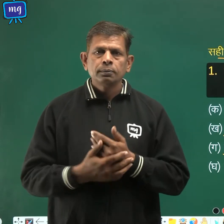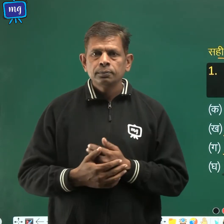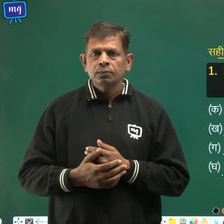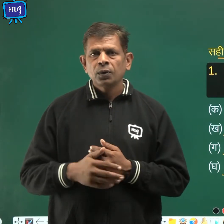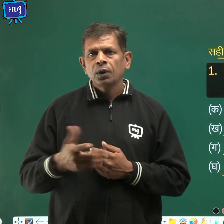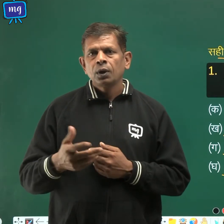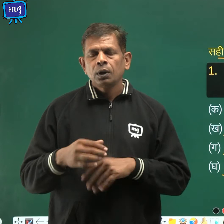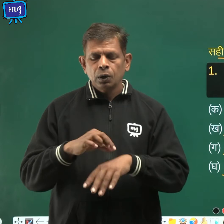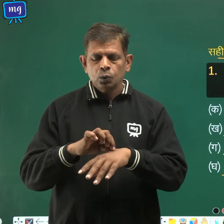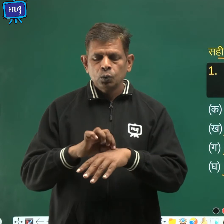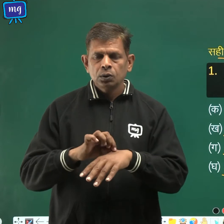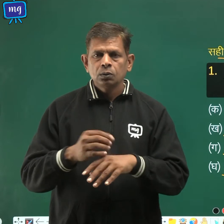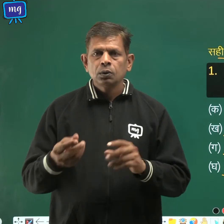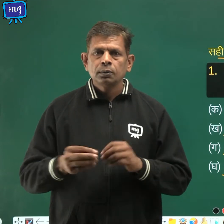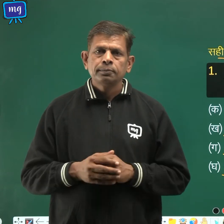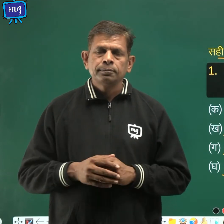या त्वचा द्वारा।